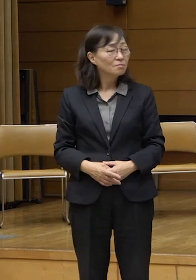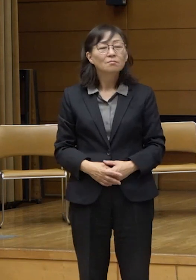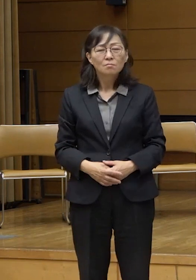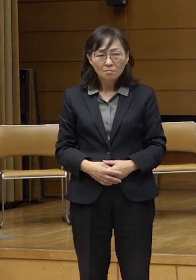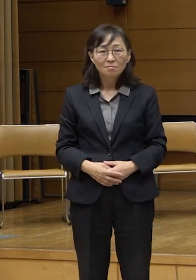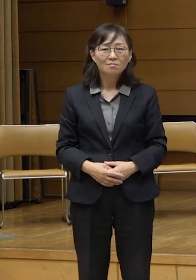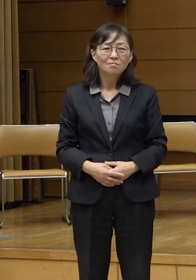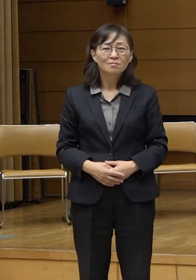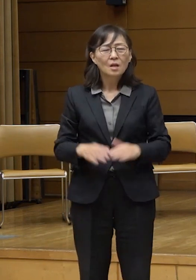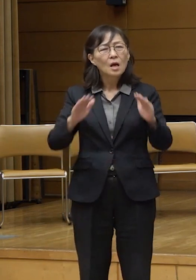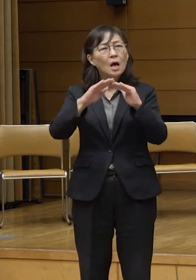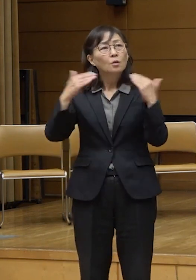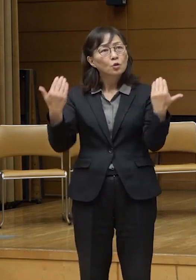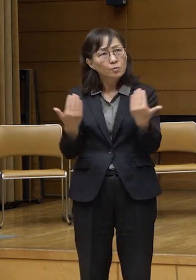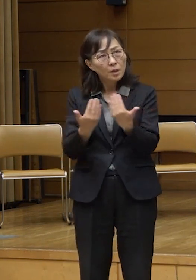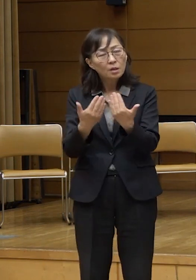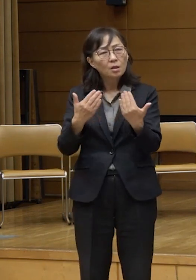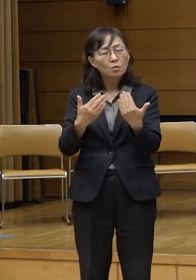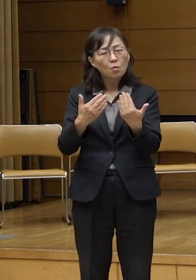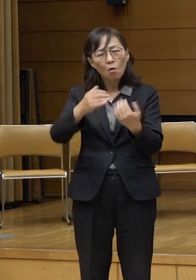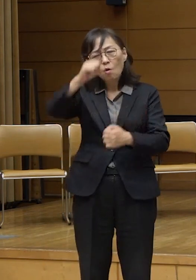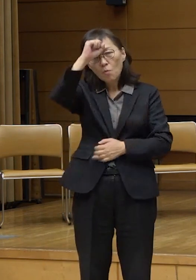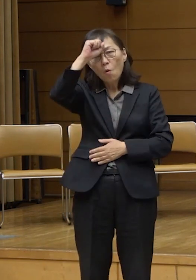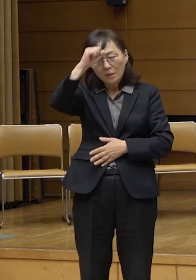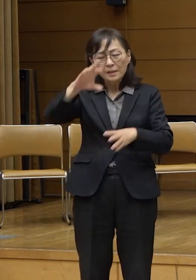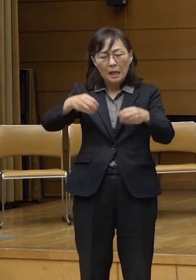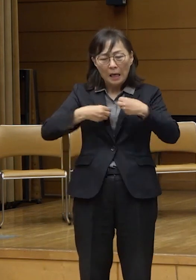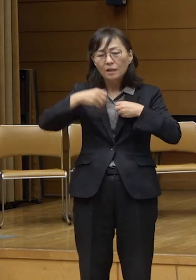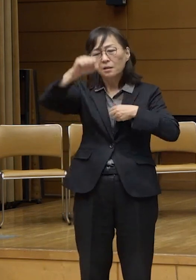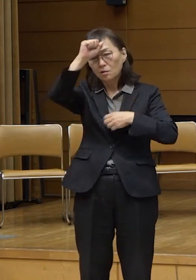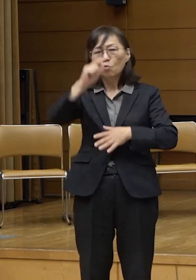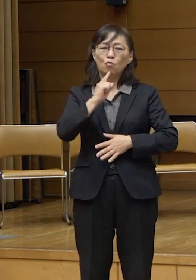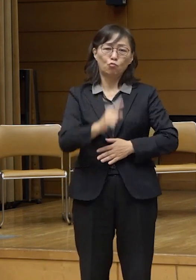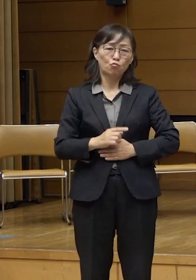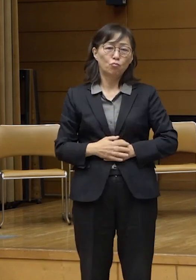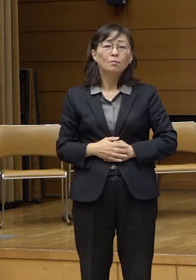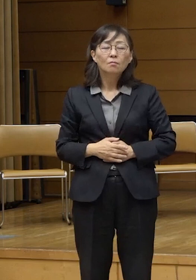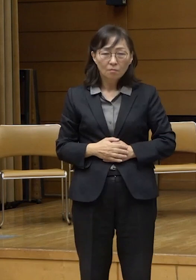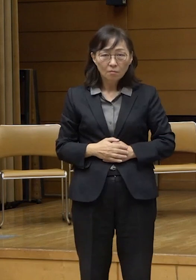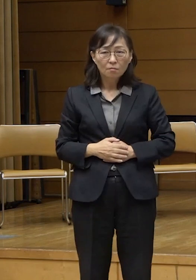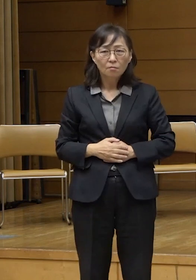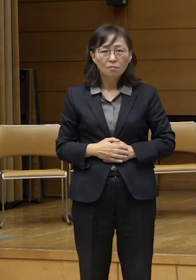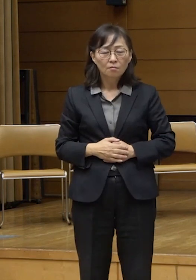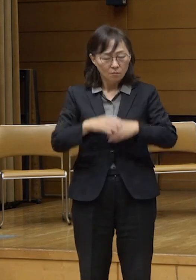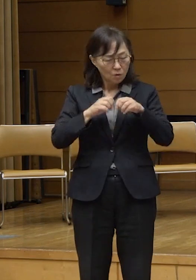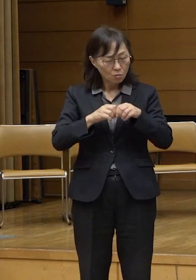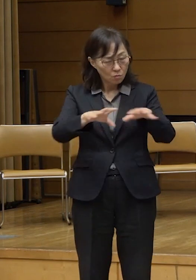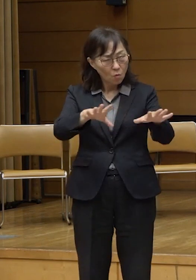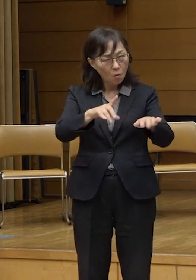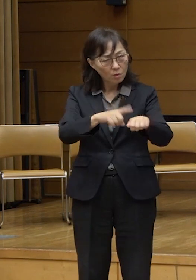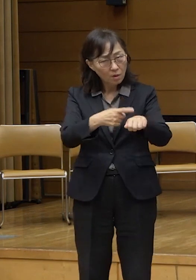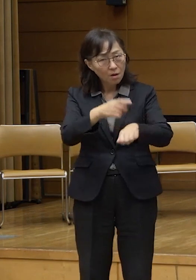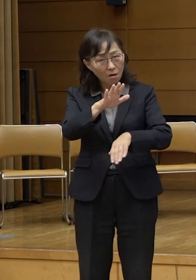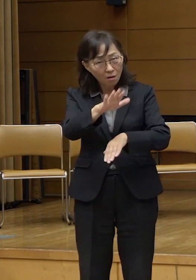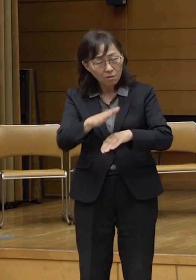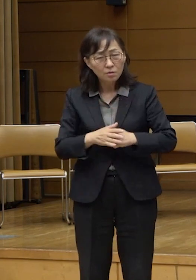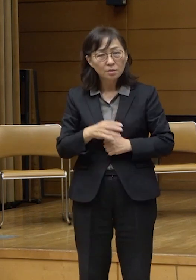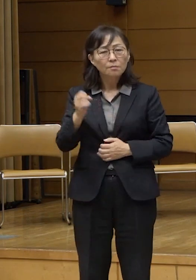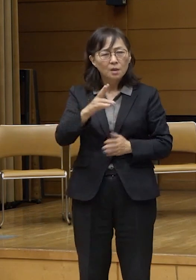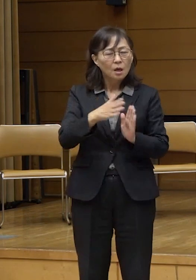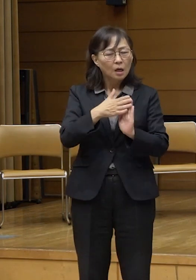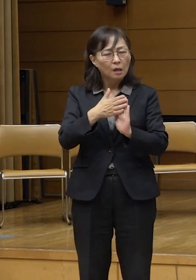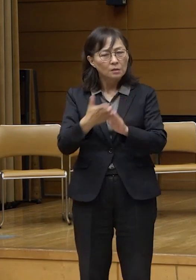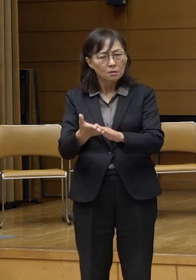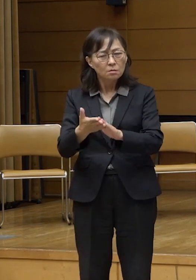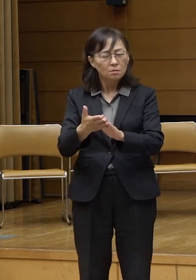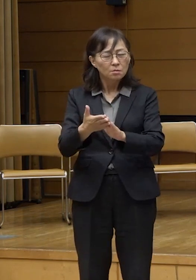すべての病気、関節症、がんもすべてそうですけれども、重症者を抑える、それから死者を抑える